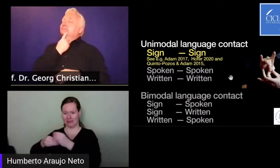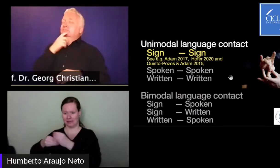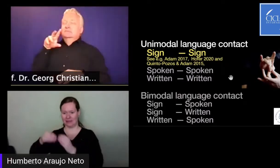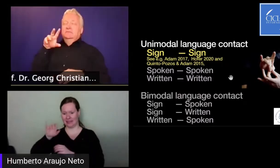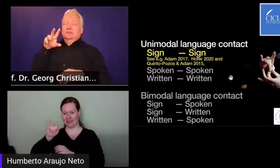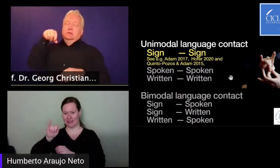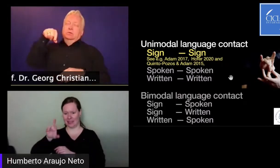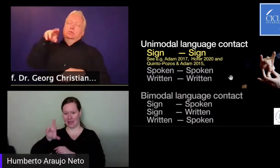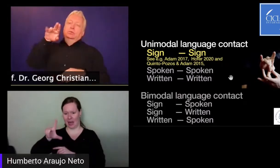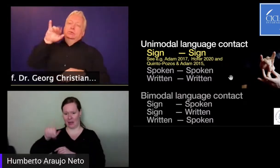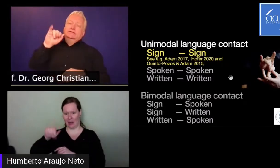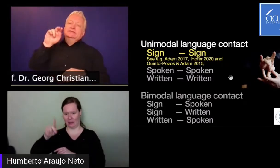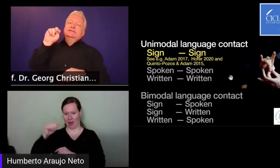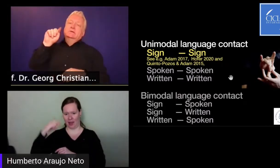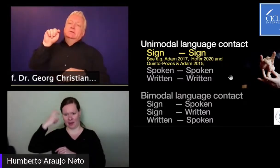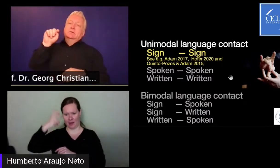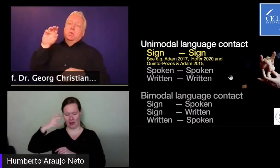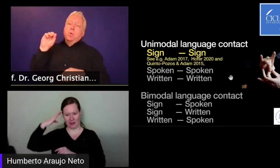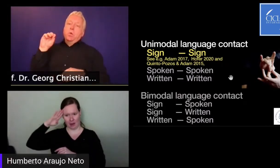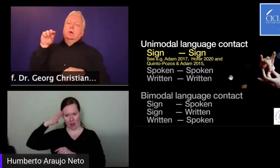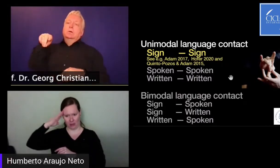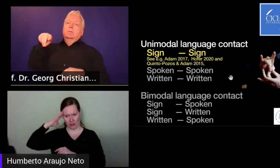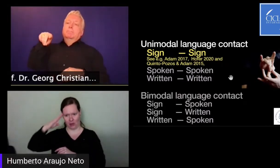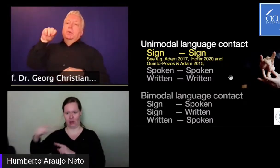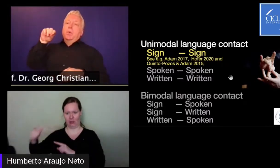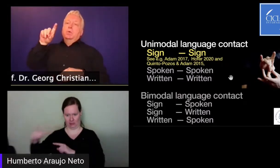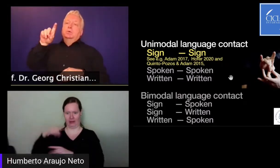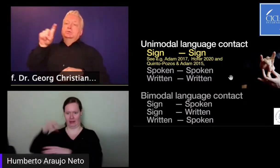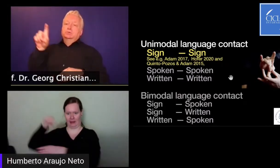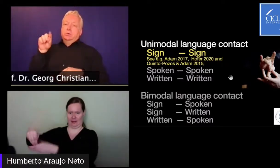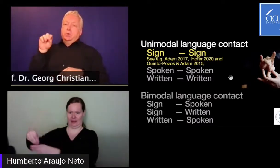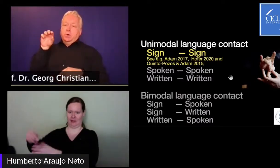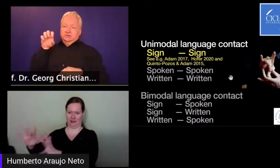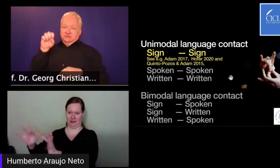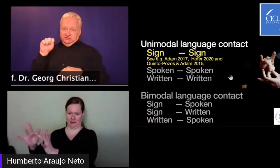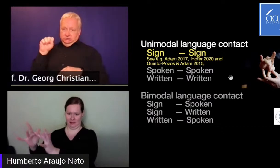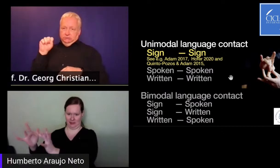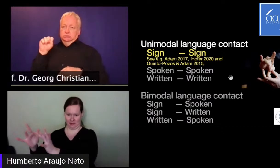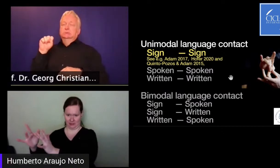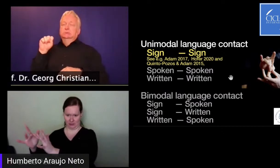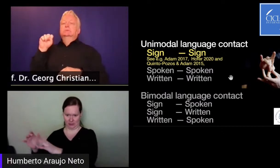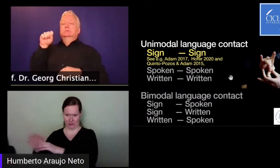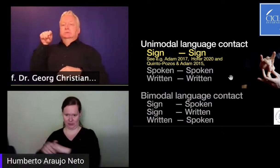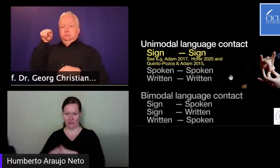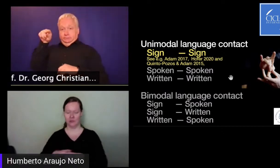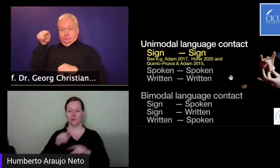que trata dessas questões sobre línguas em contato.